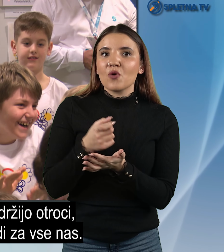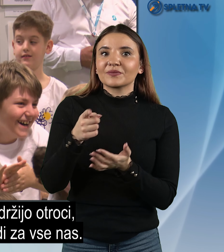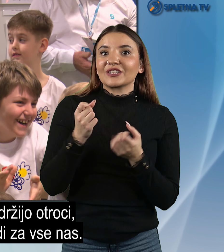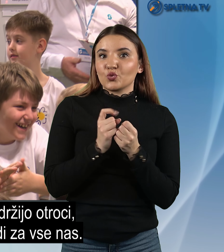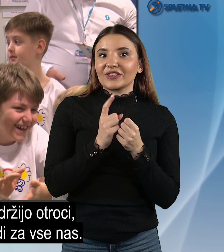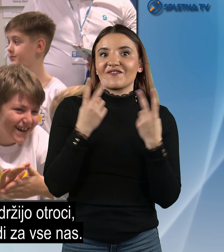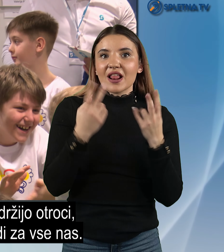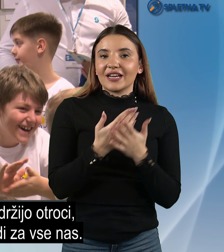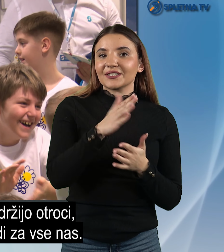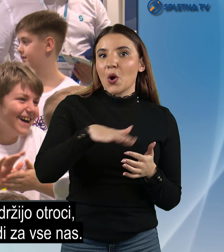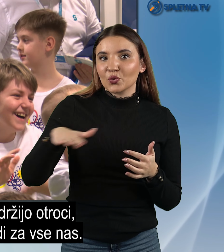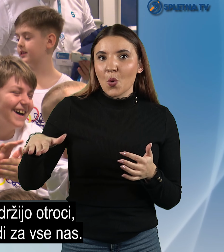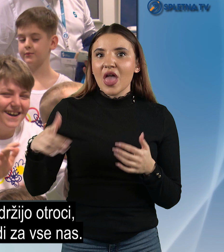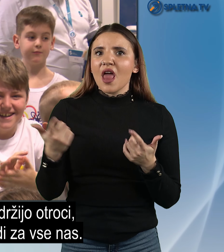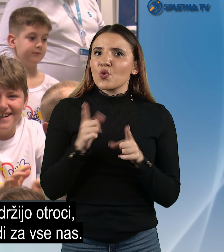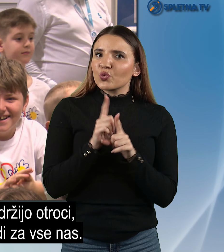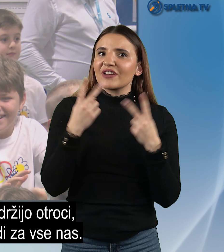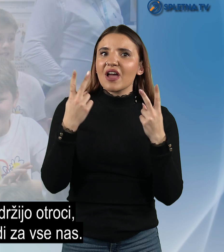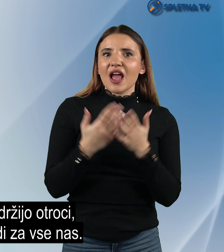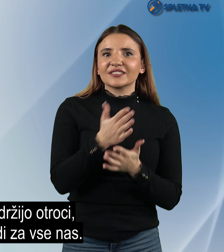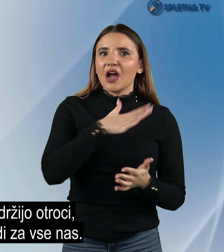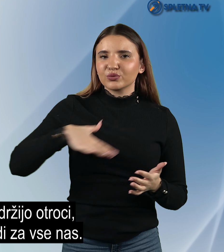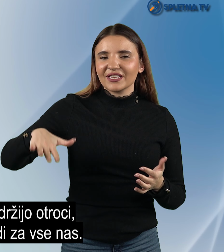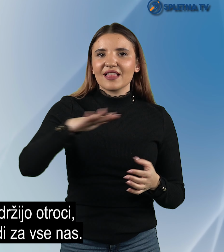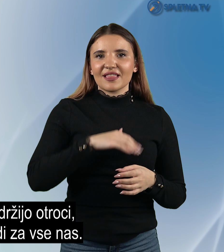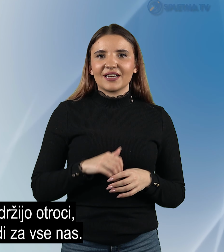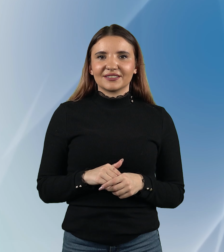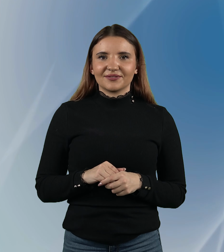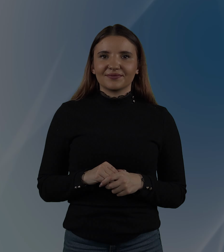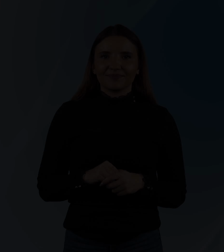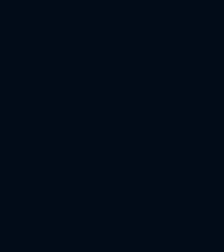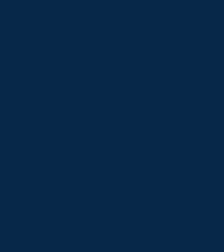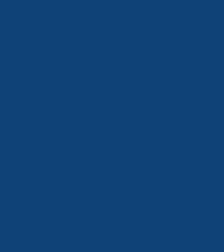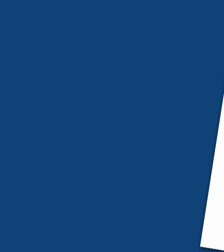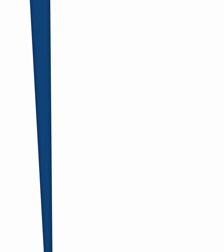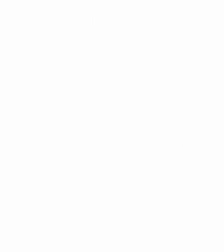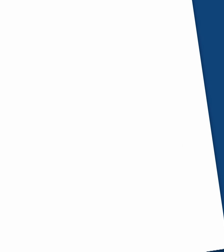zmagujemo", katerega se držijo otroci, lahko velja tudi za vse nas.